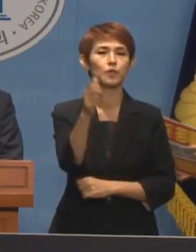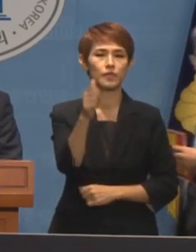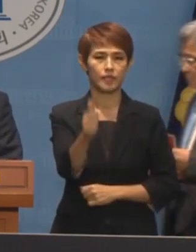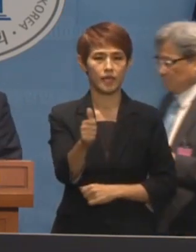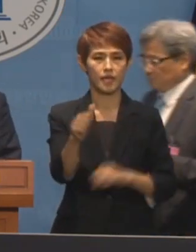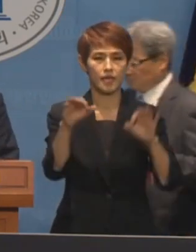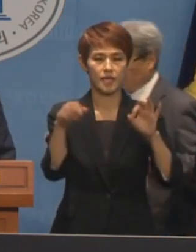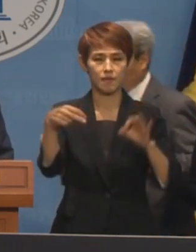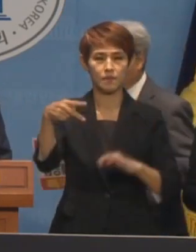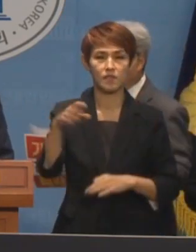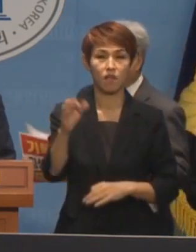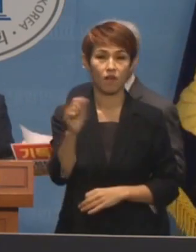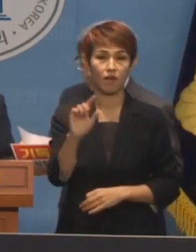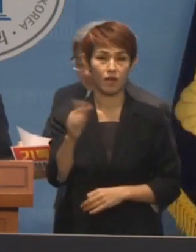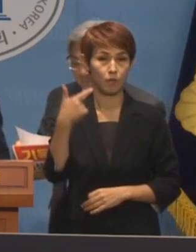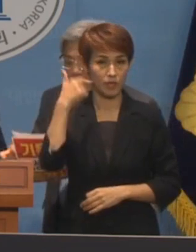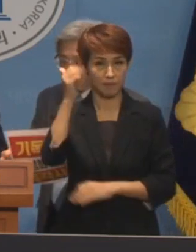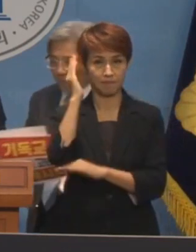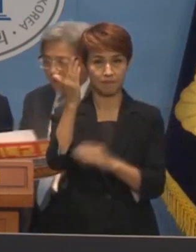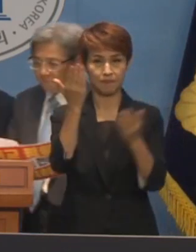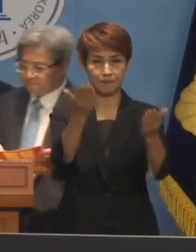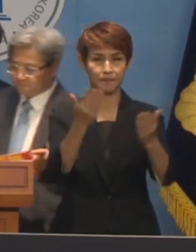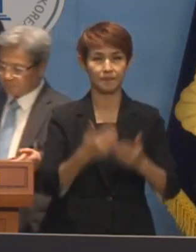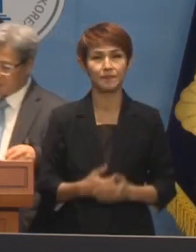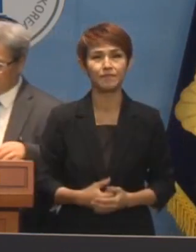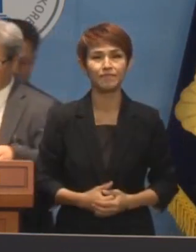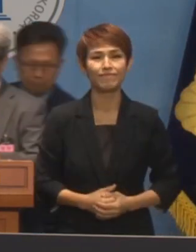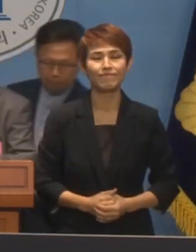김성한 목사님 나오셔서 발언해 주시겠습니다.